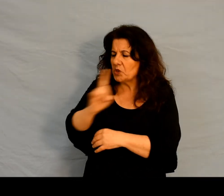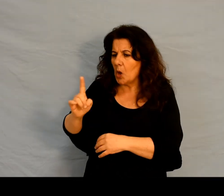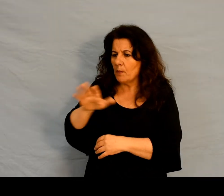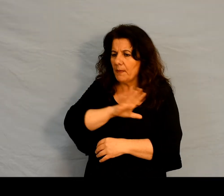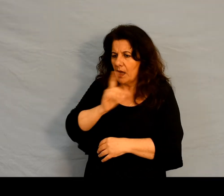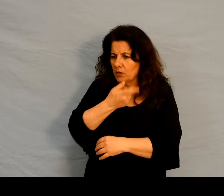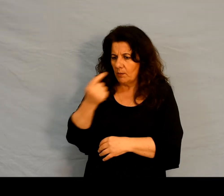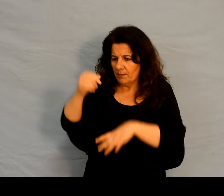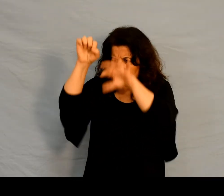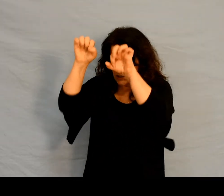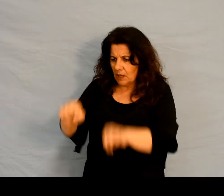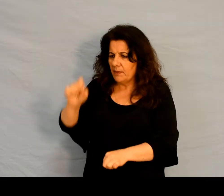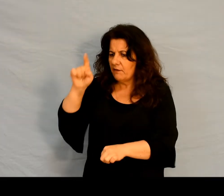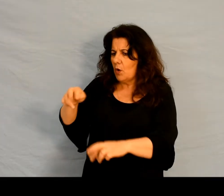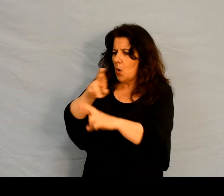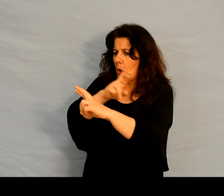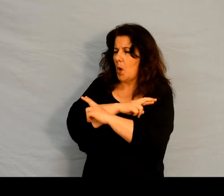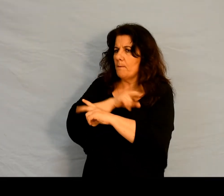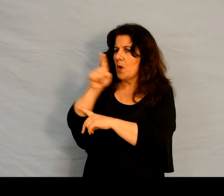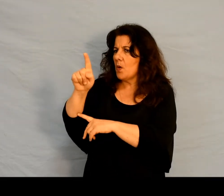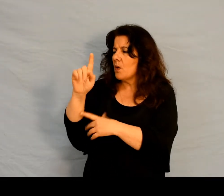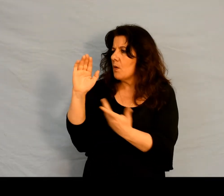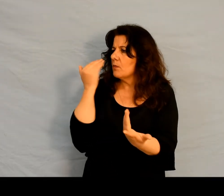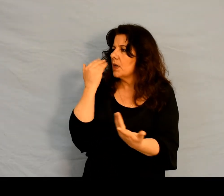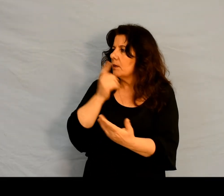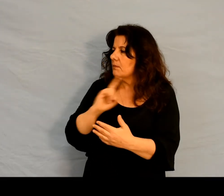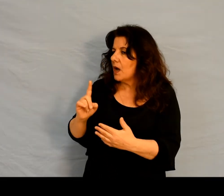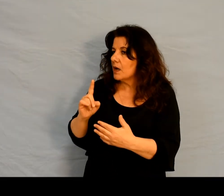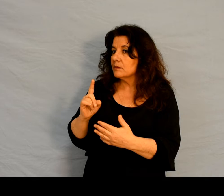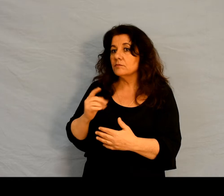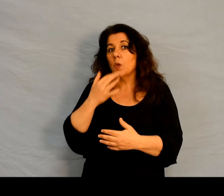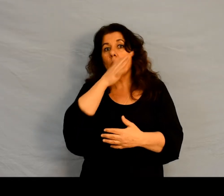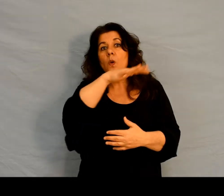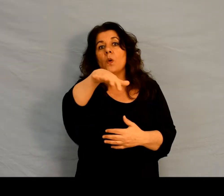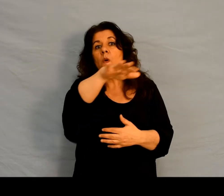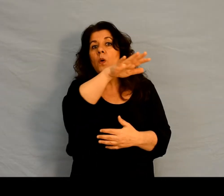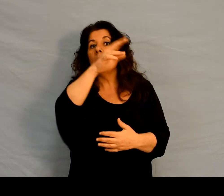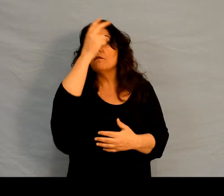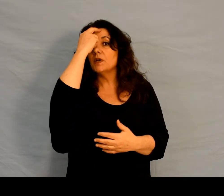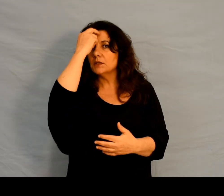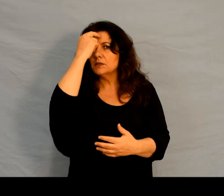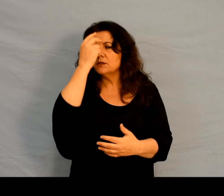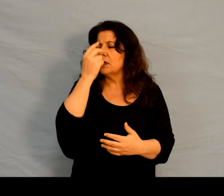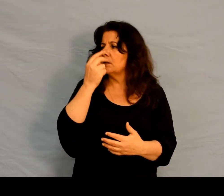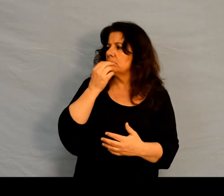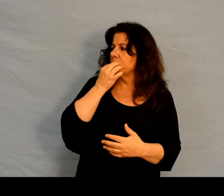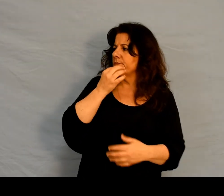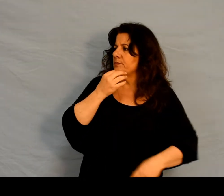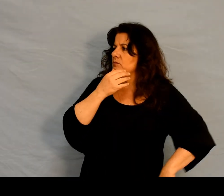D'autres disaient, « Comment un homme pécheur peut-il accomplir des signes pareils ?»